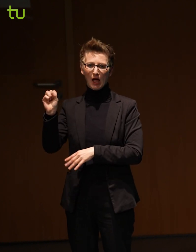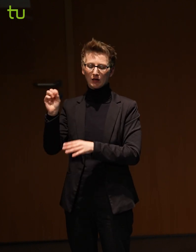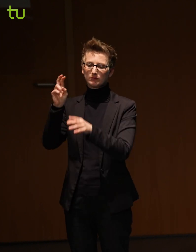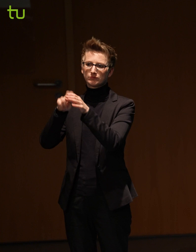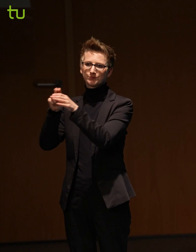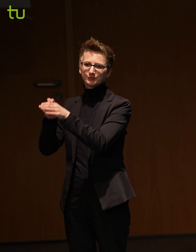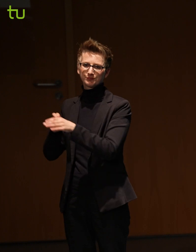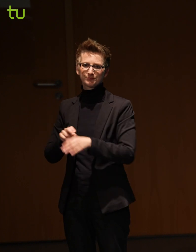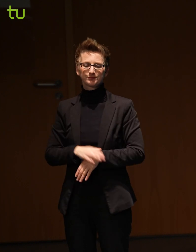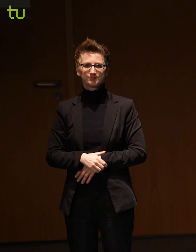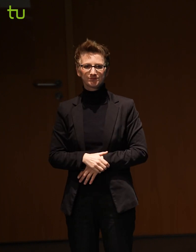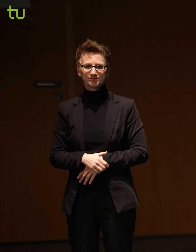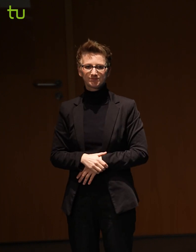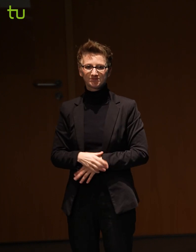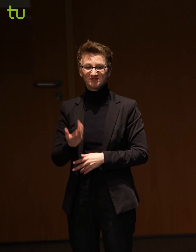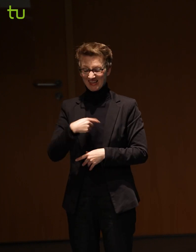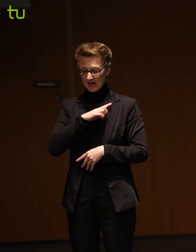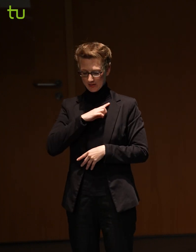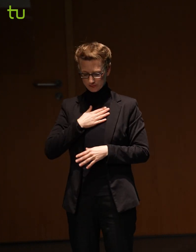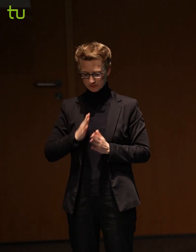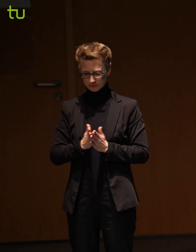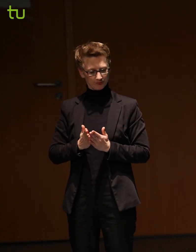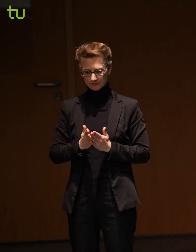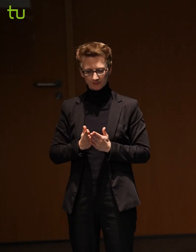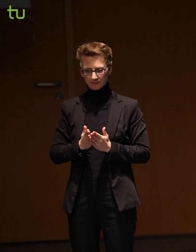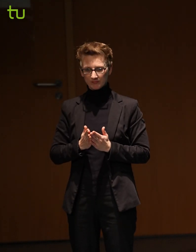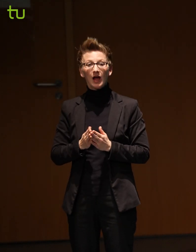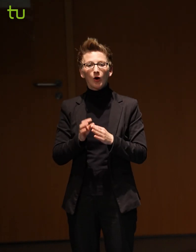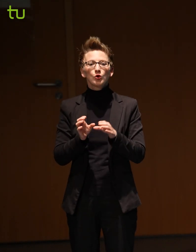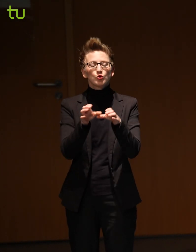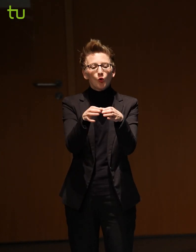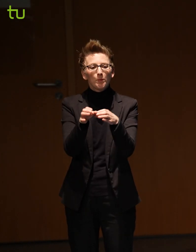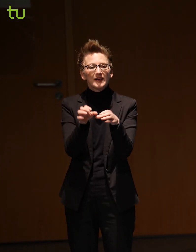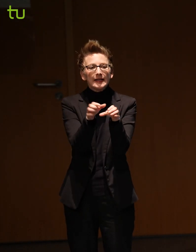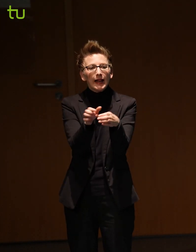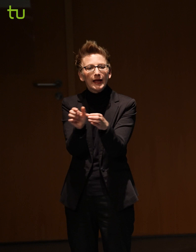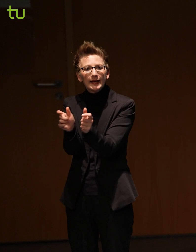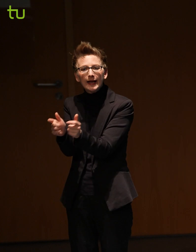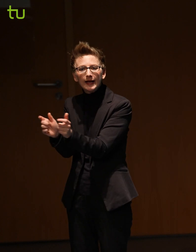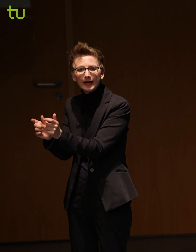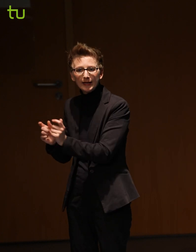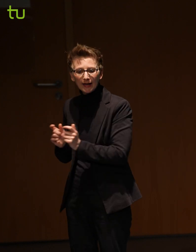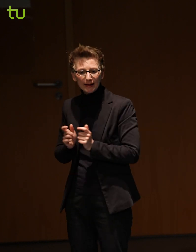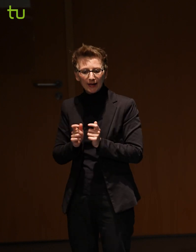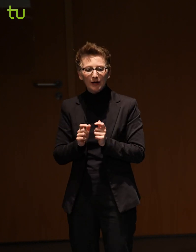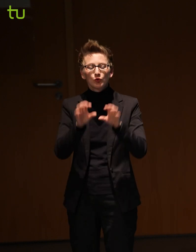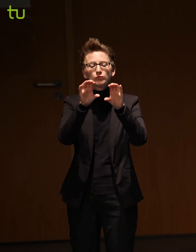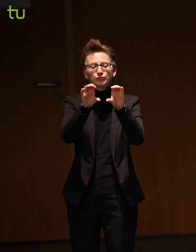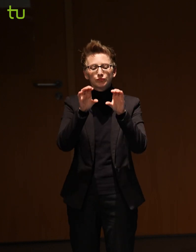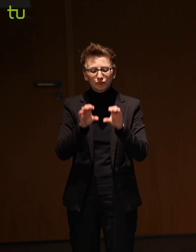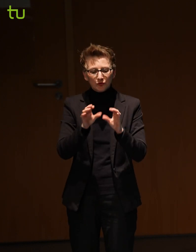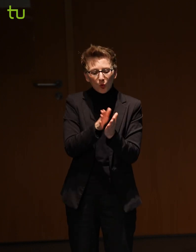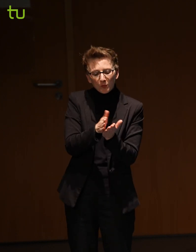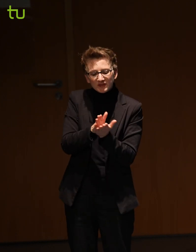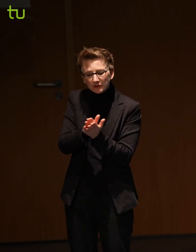des Buches kann es nicht geben. Zwar haben Einzelne und Kleingruppen bestimmte Passagen und Gedichte übersetzt, aber diese Übertragungen